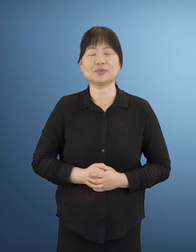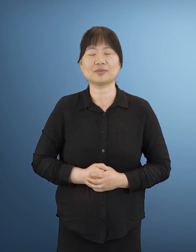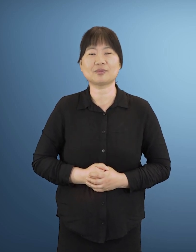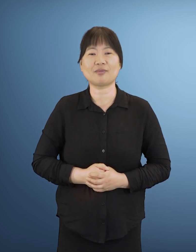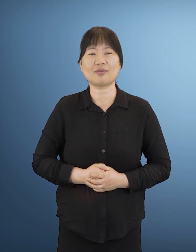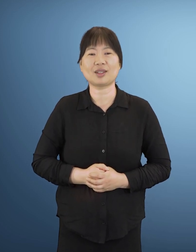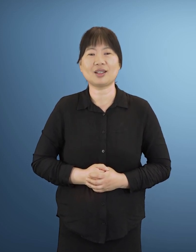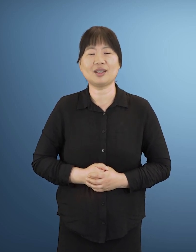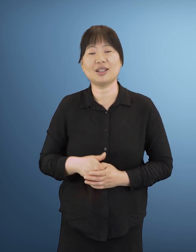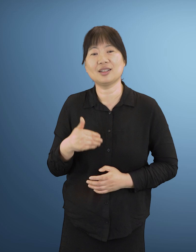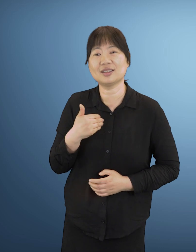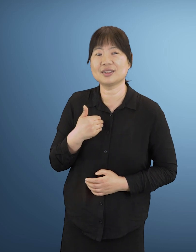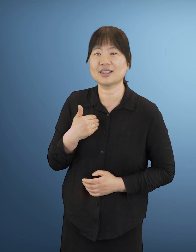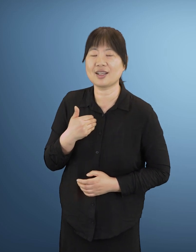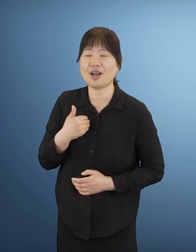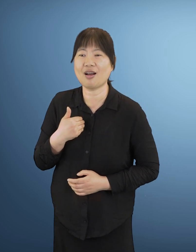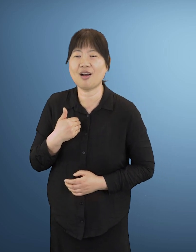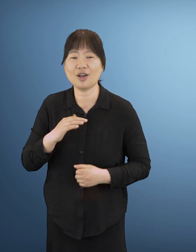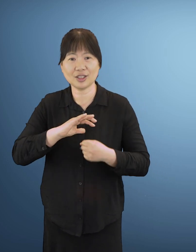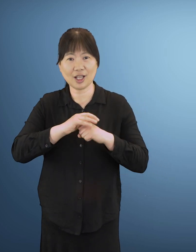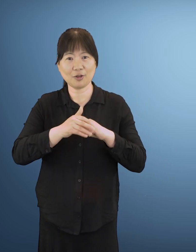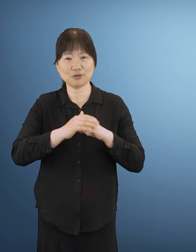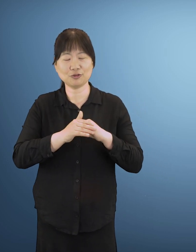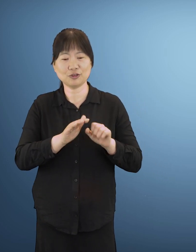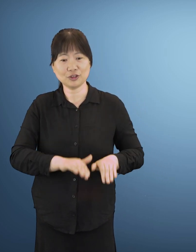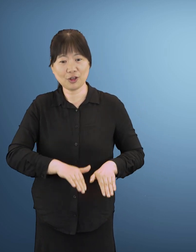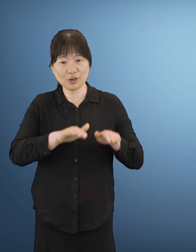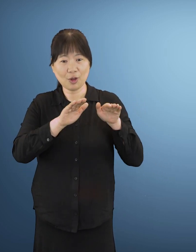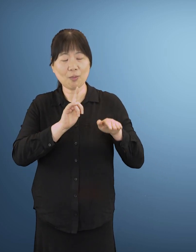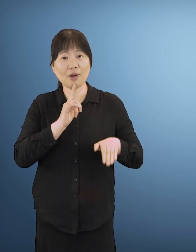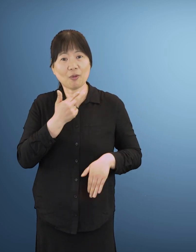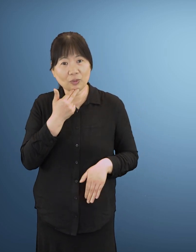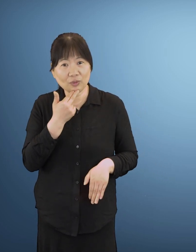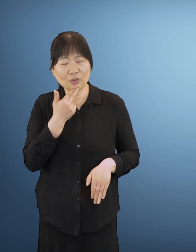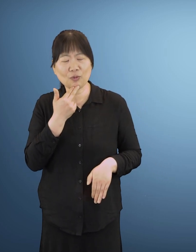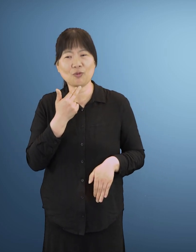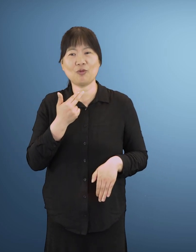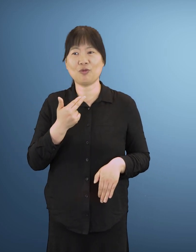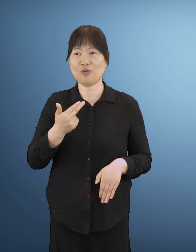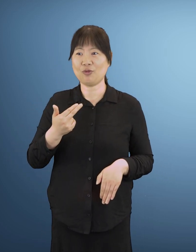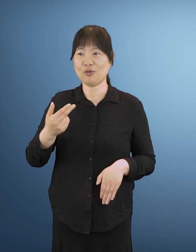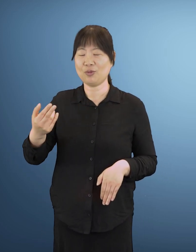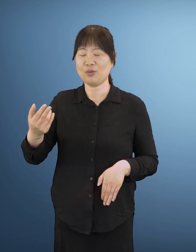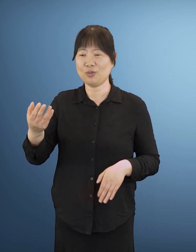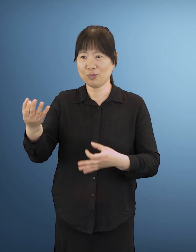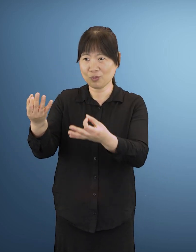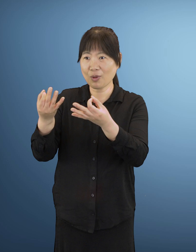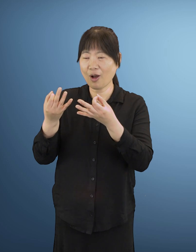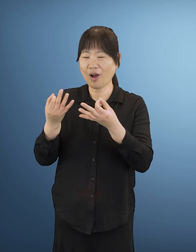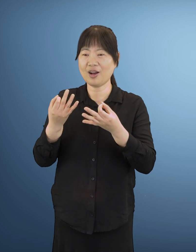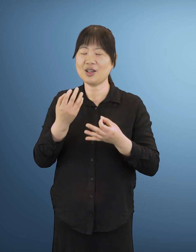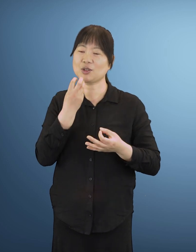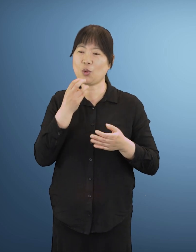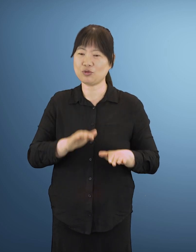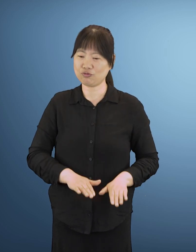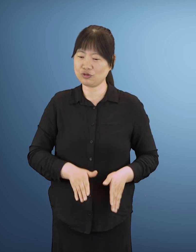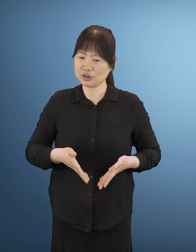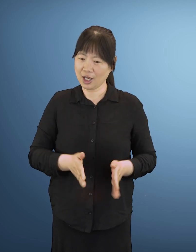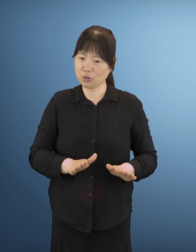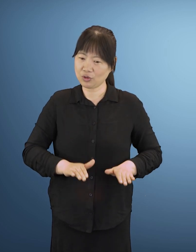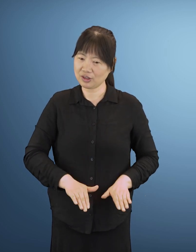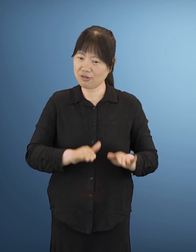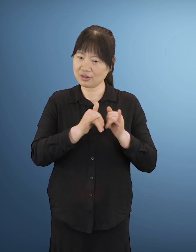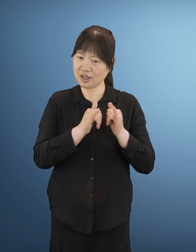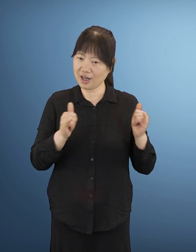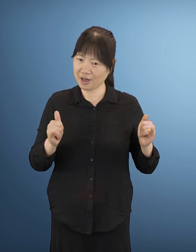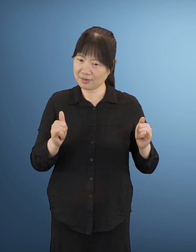제가 이렇게 정체를 밝히지 않으면 누구든지 저를 오리지널 서울 사람으로 인정을